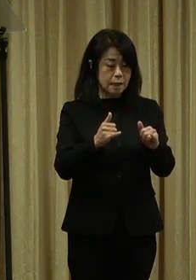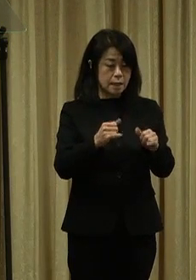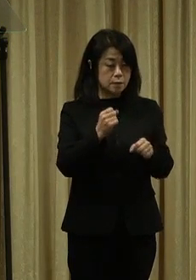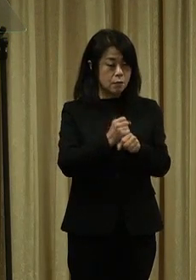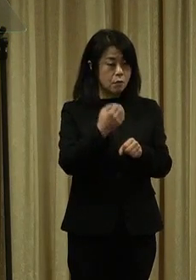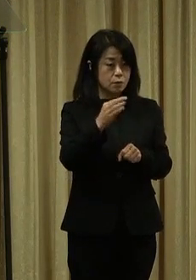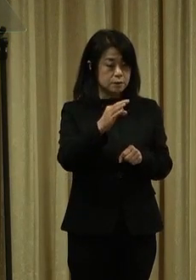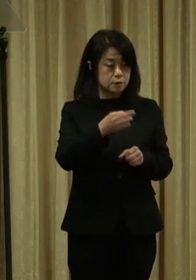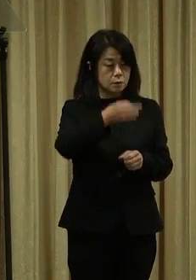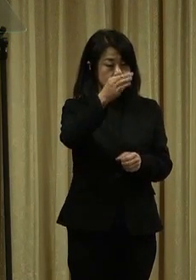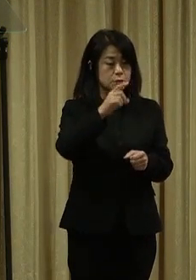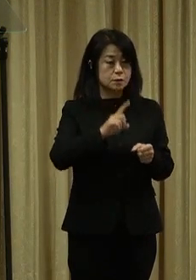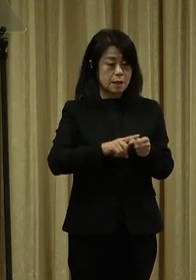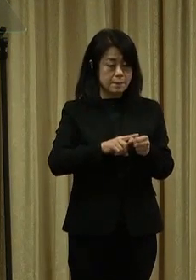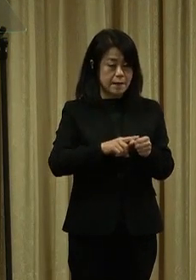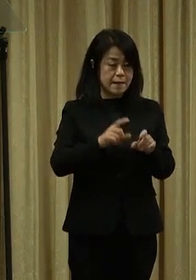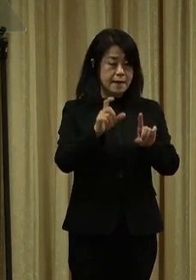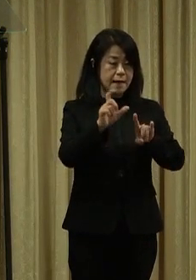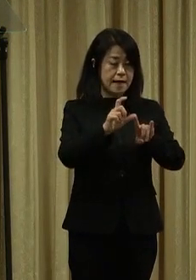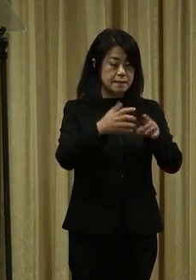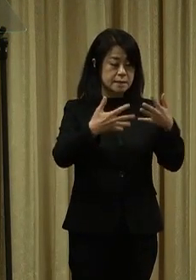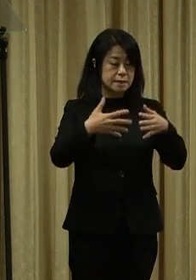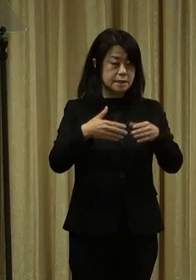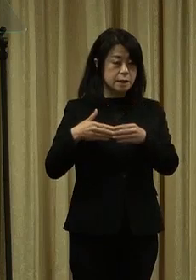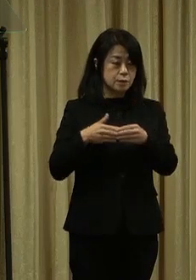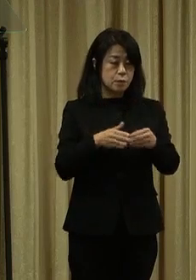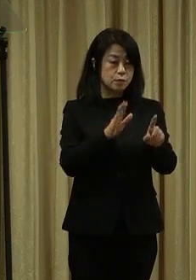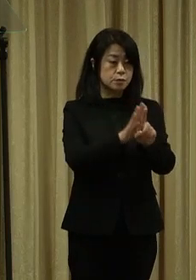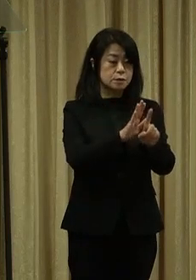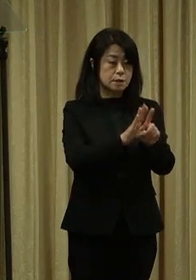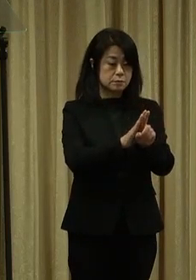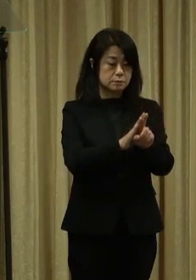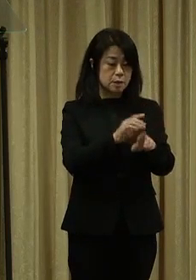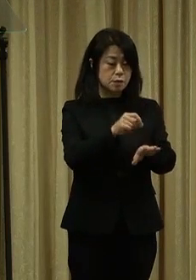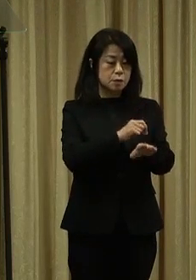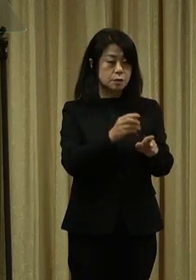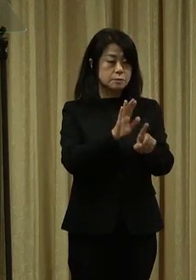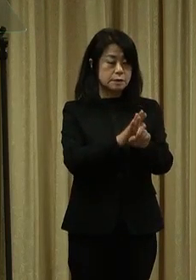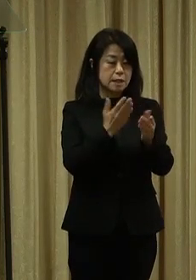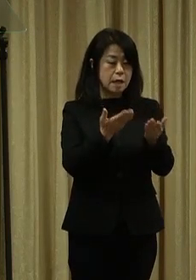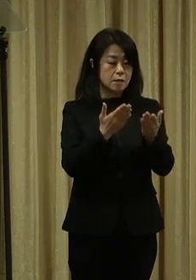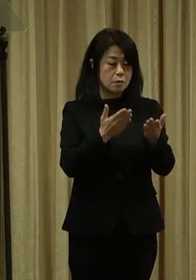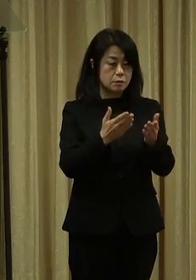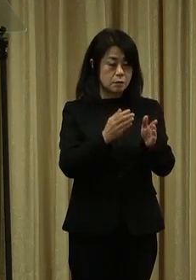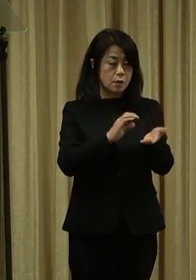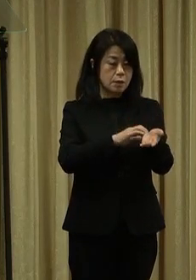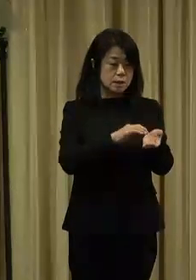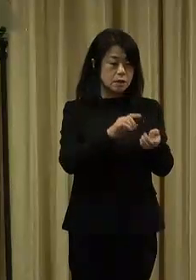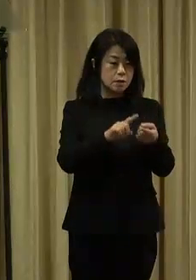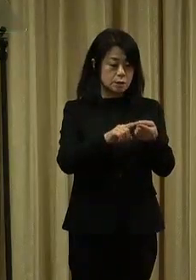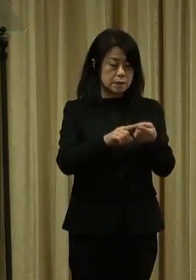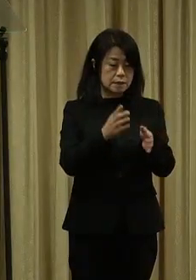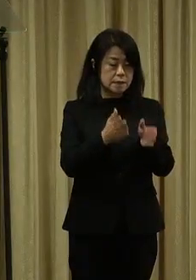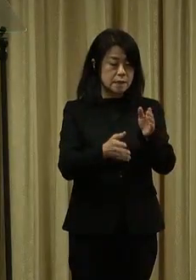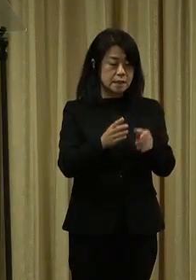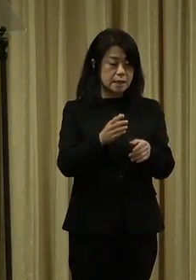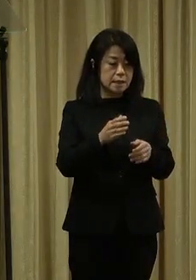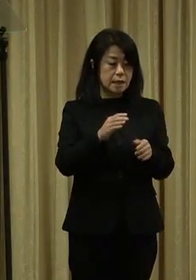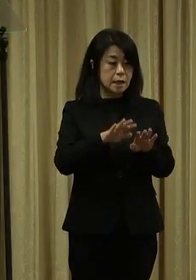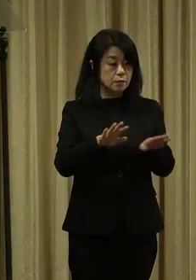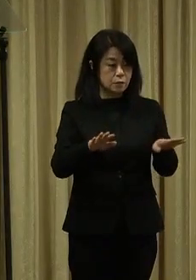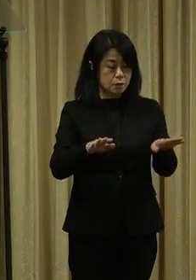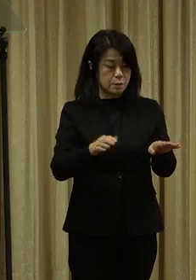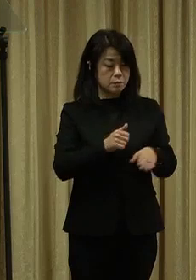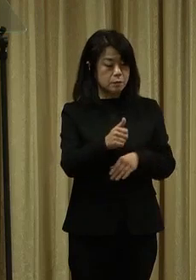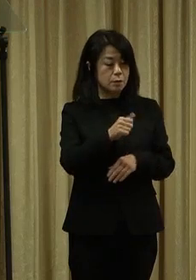ため ICT 機器の導入を支援するほか特別支援学校の医療的ケア児の登校のため福祉タクシー